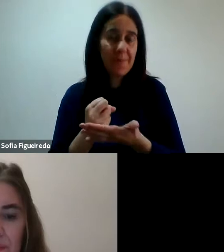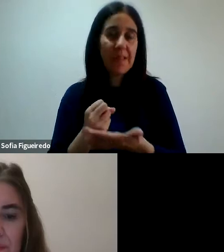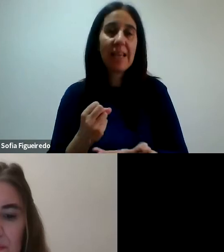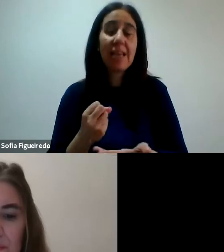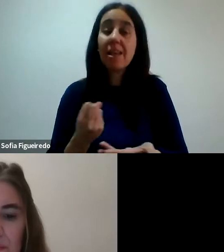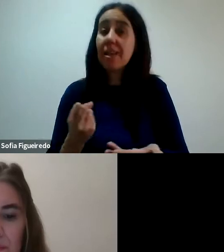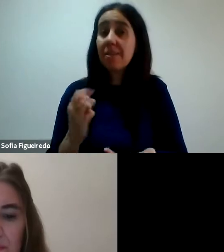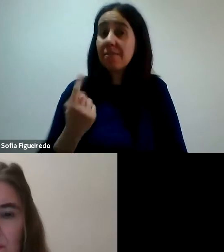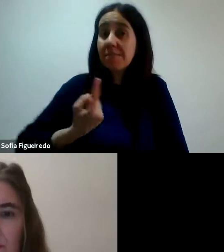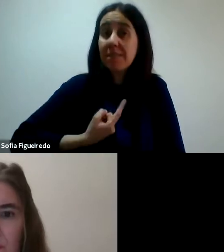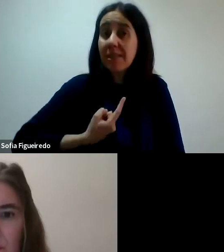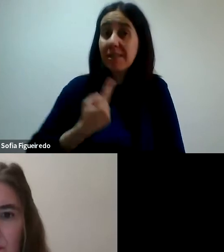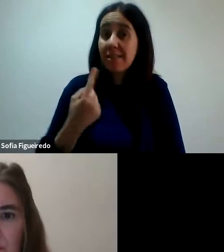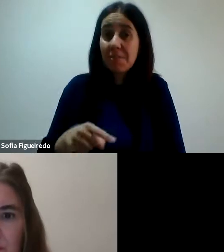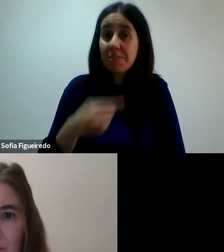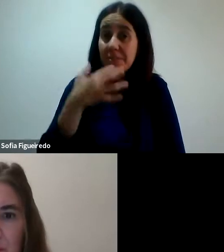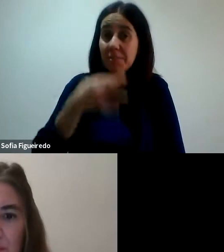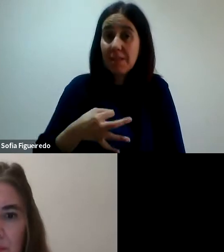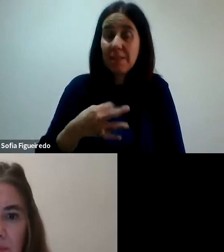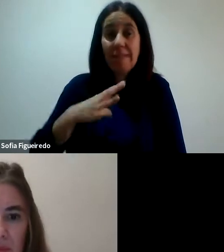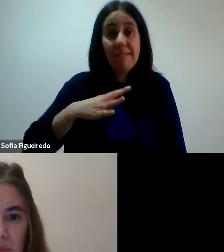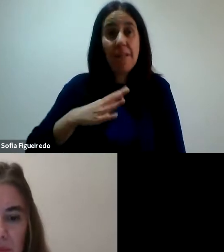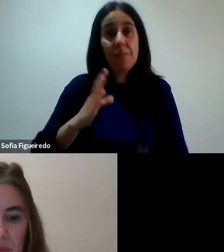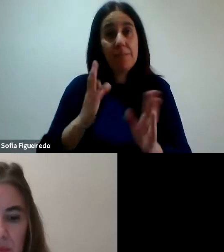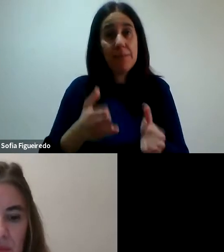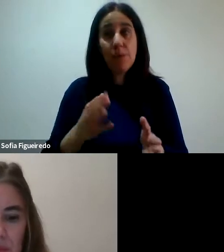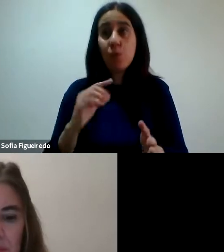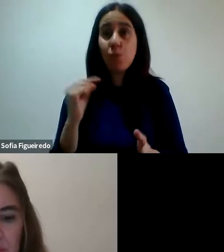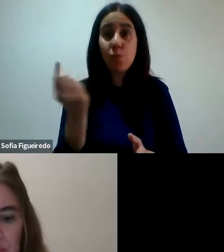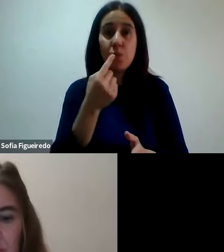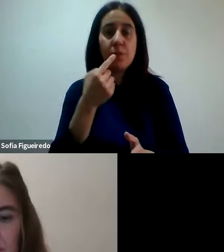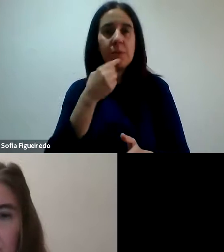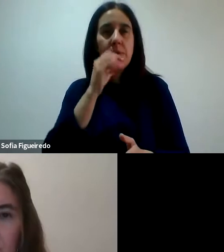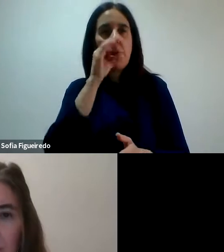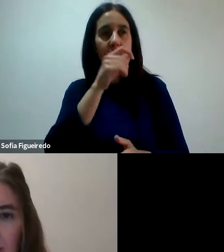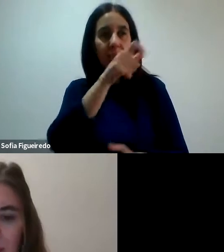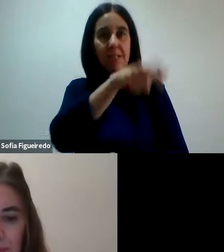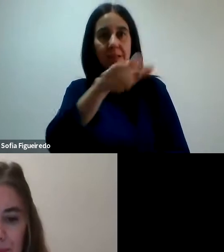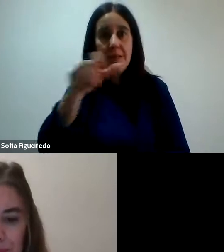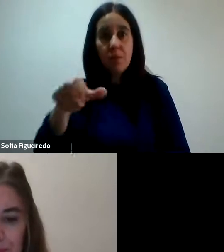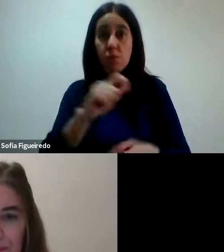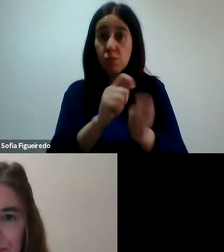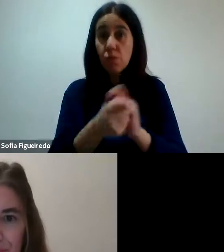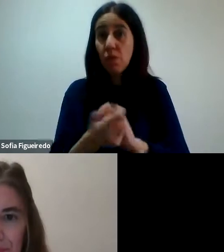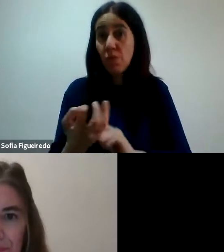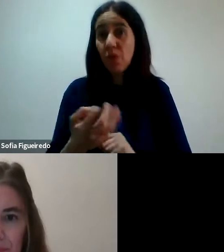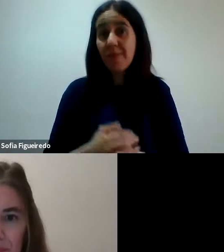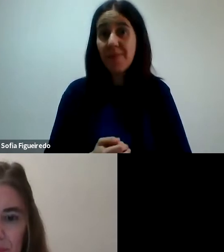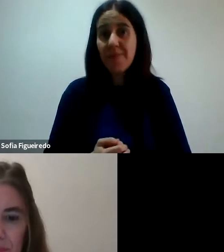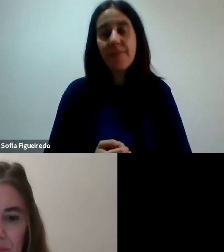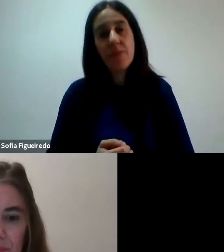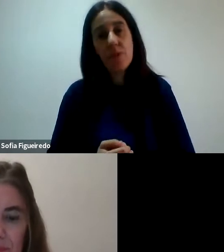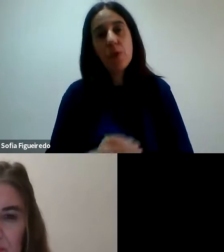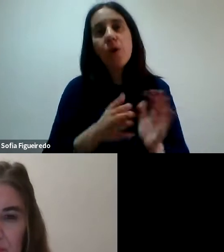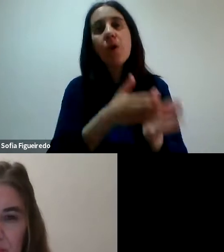todos esse dever. E temos que perceber que temos todo o dever de perceber que os cidadãos também mudaram. E por outro